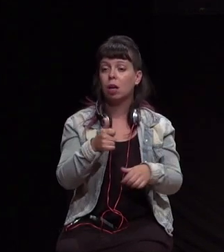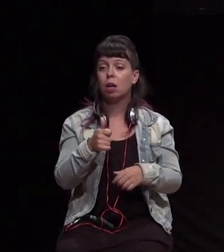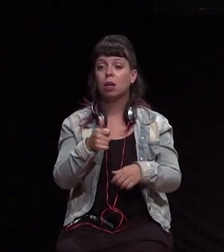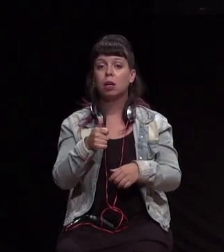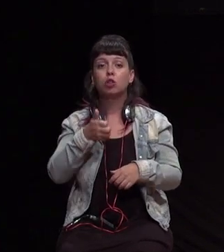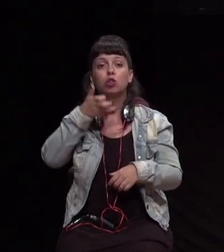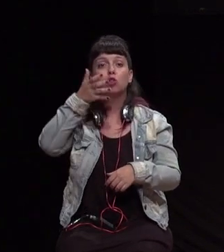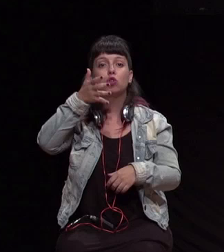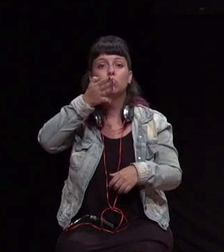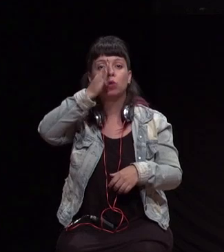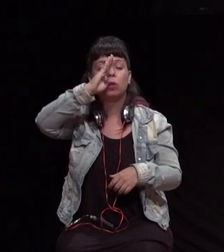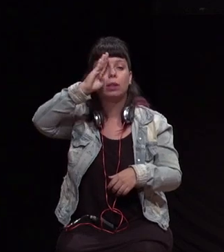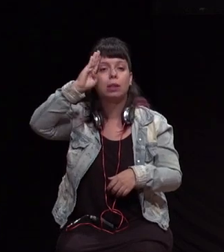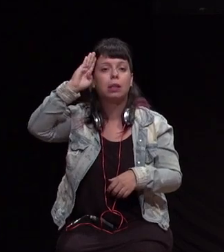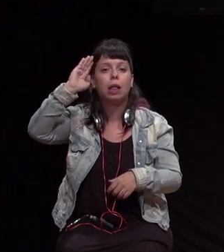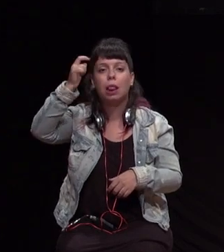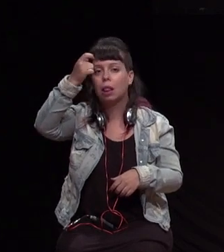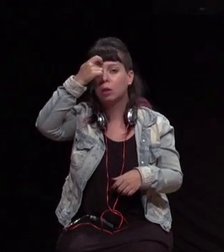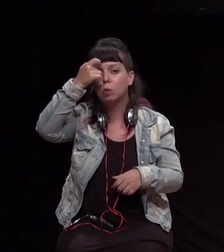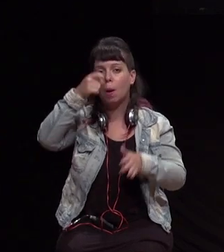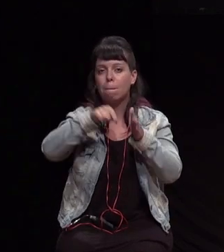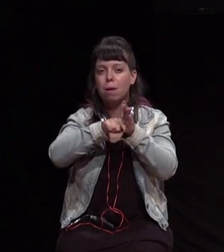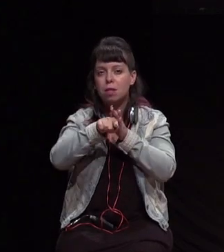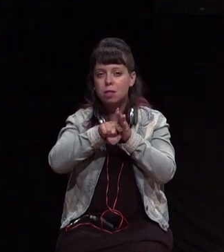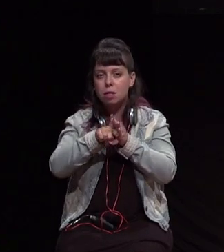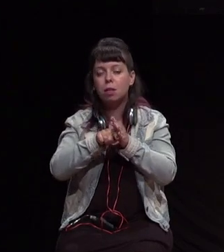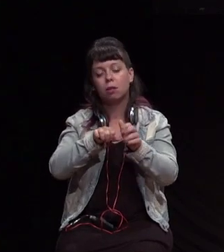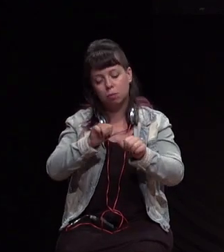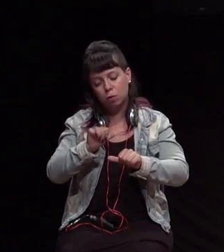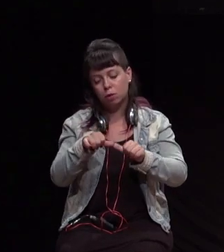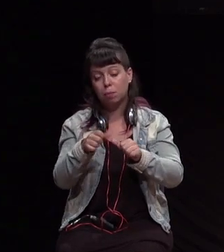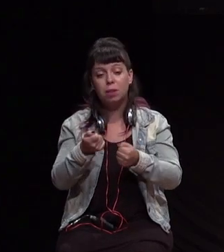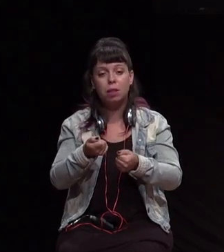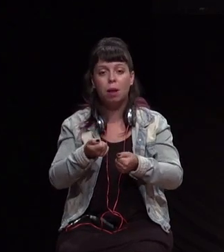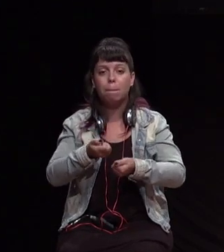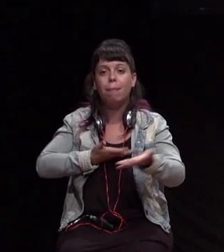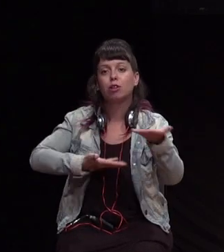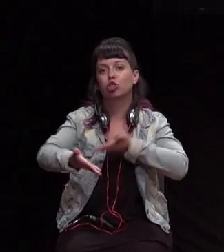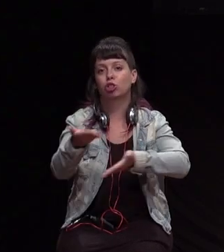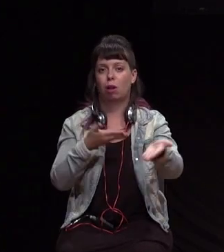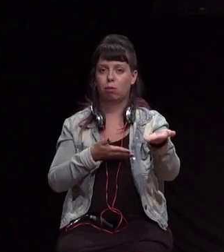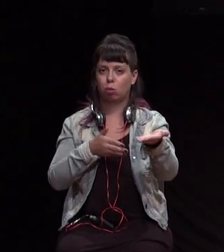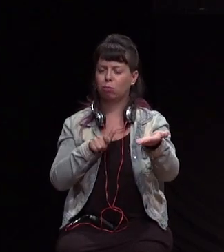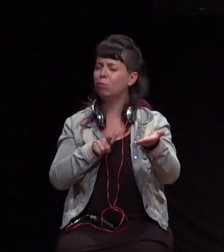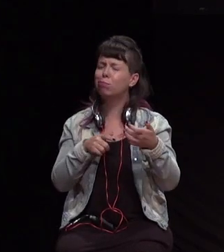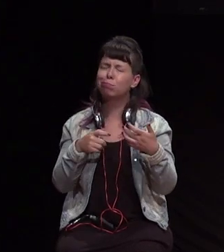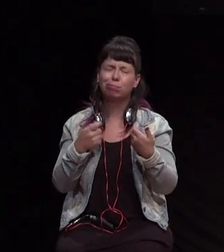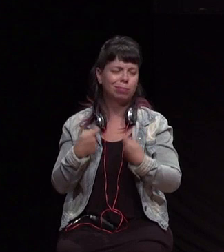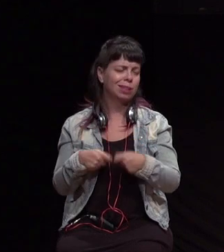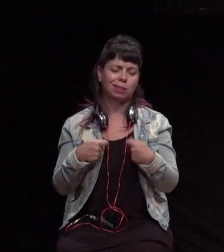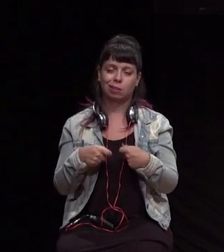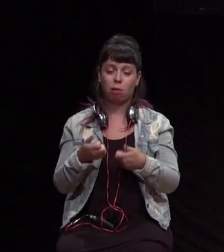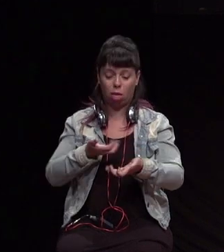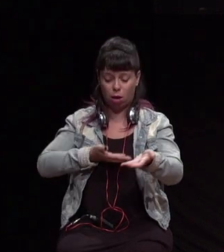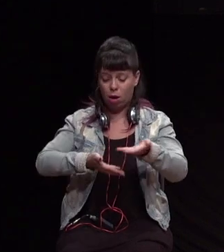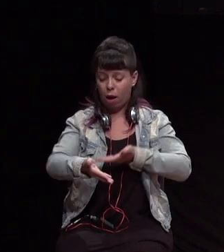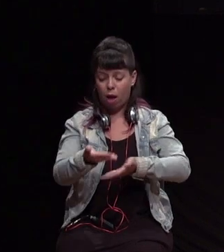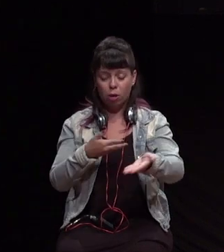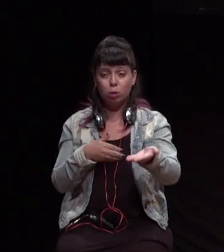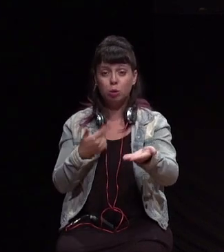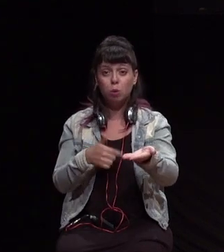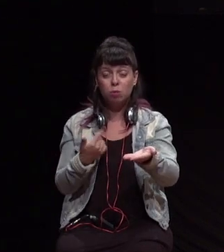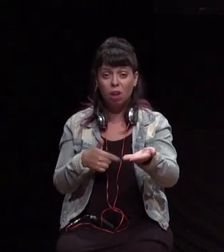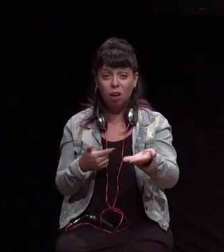pesquisa acadêmica, etc. Isso tem que ser partilhado, para dizer o mínimo, né, ou seja, se a gente não fizer essa partilha não é